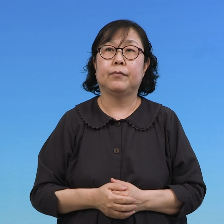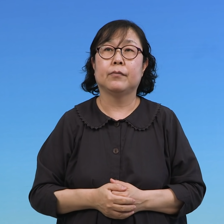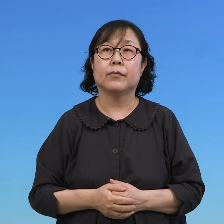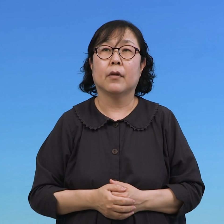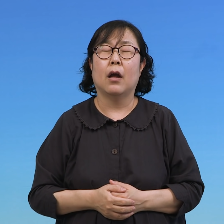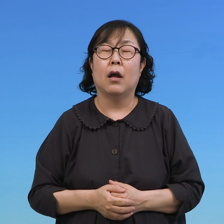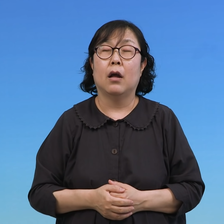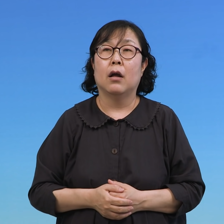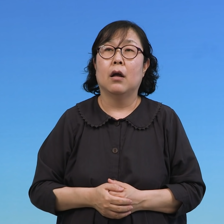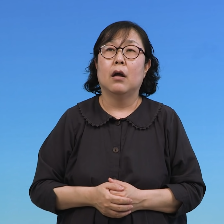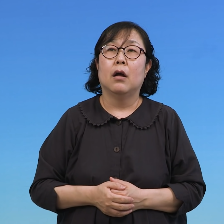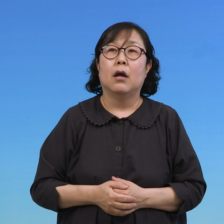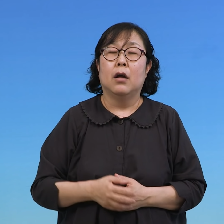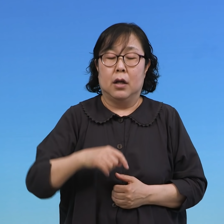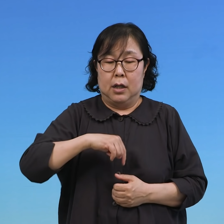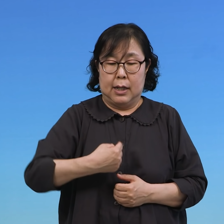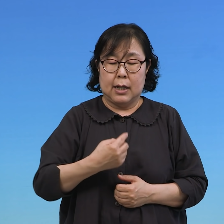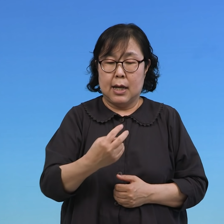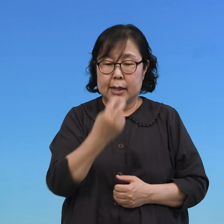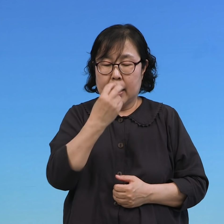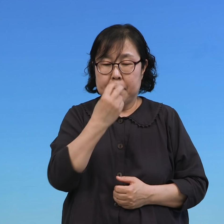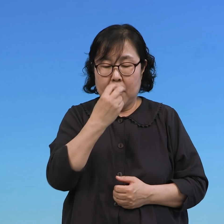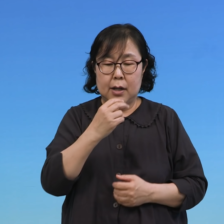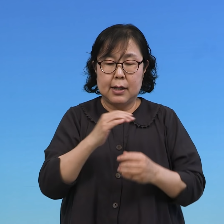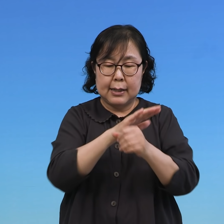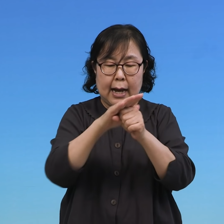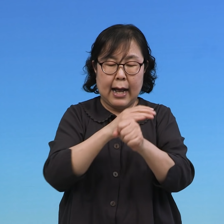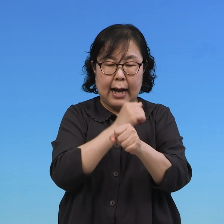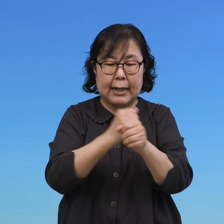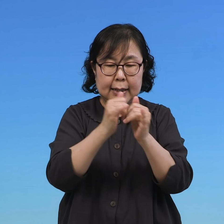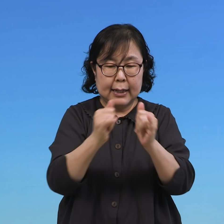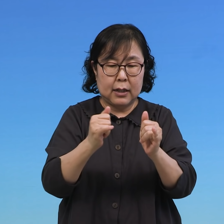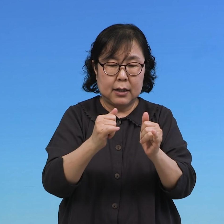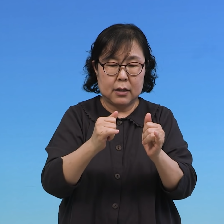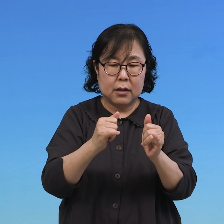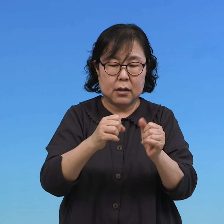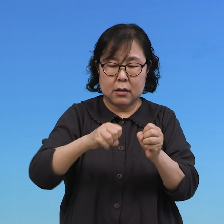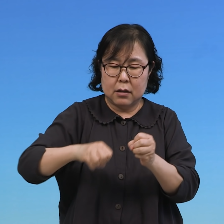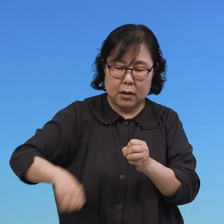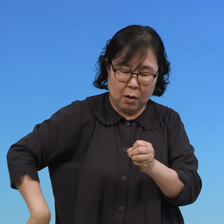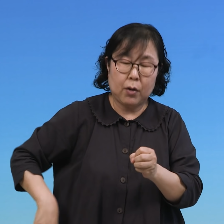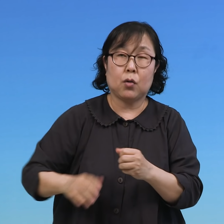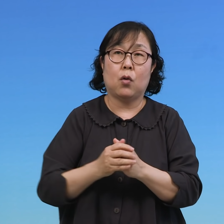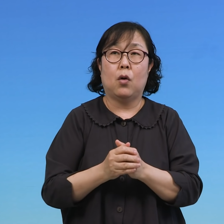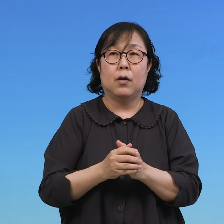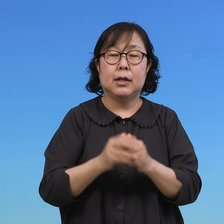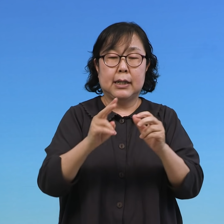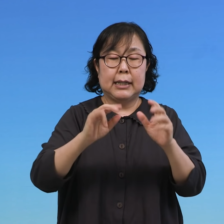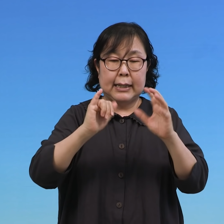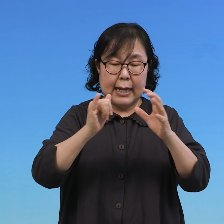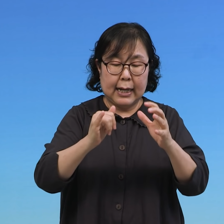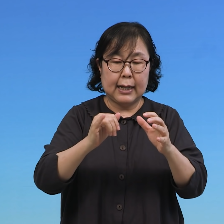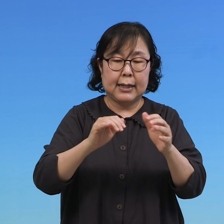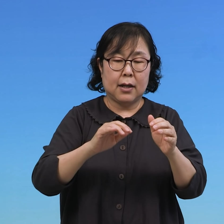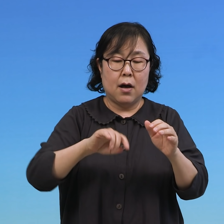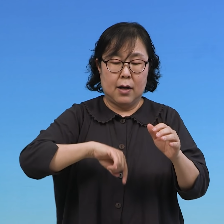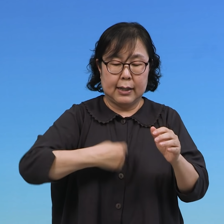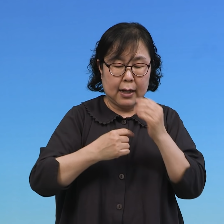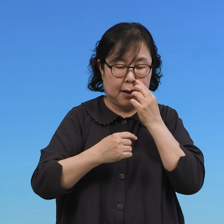실천하기. 25절 자기의 생명을 사랑하는 자는 잃어버릴 것이요 이 세상에서